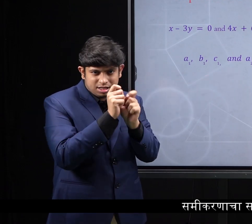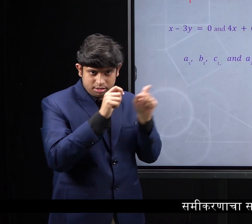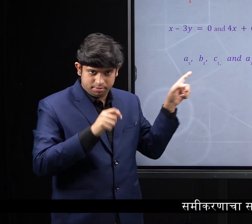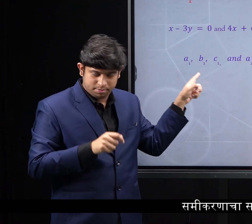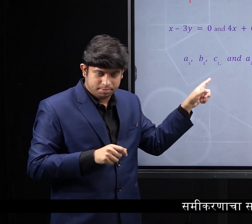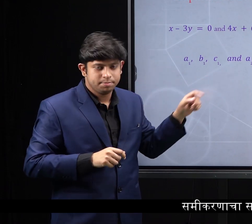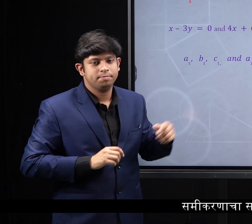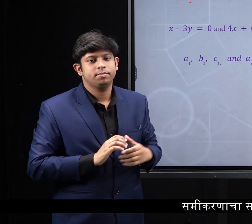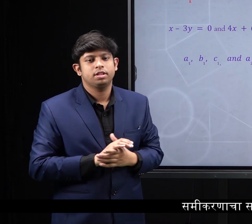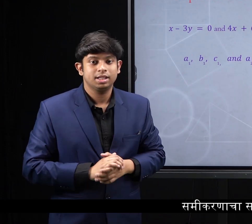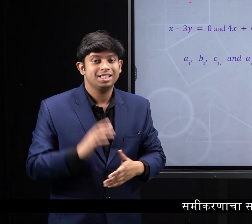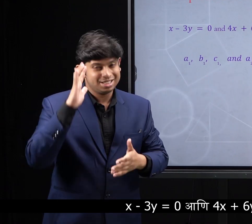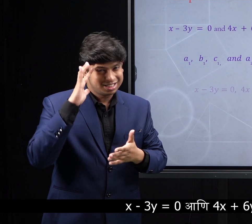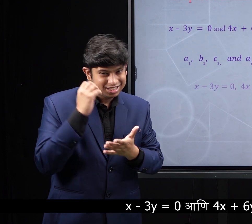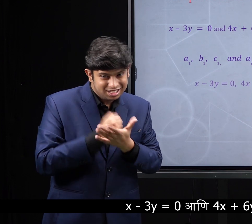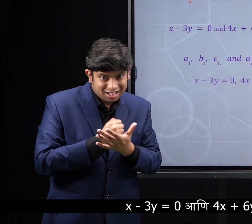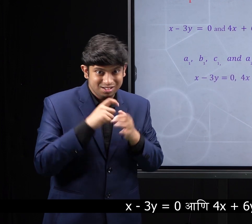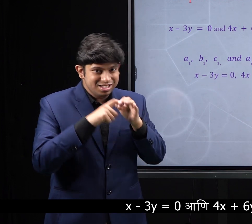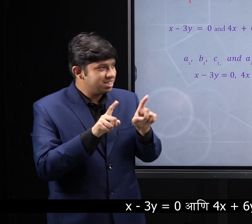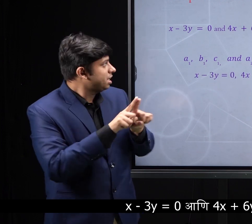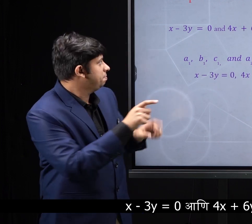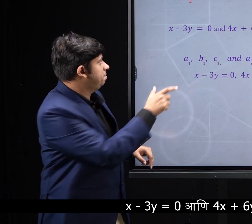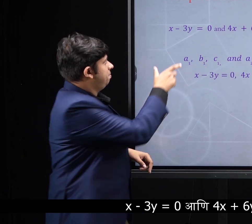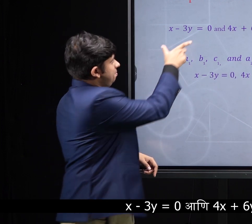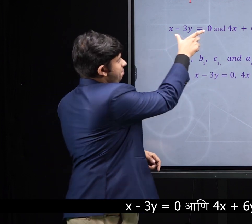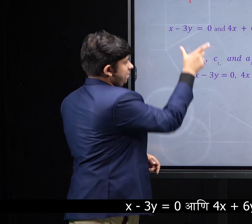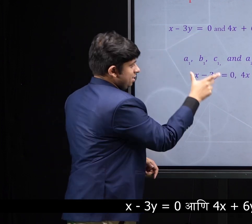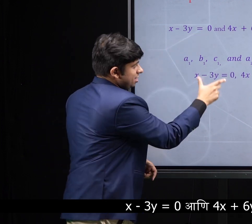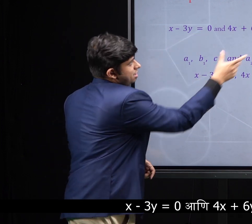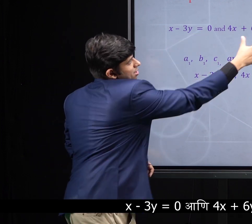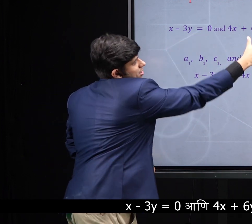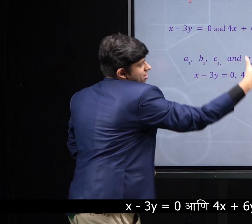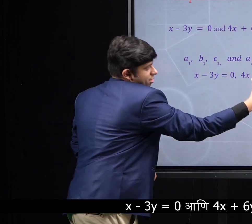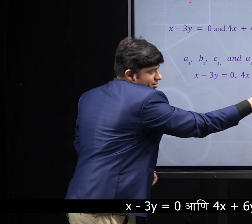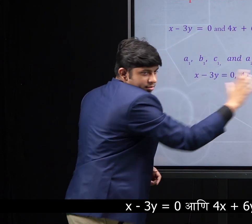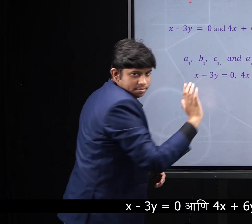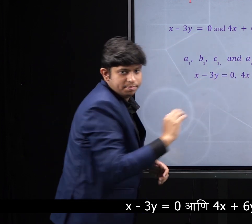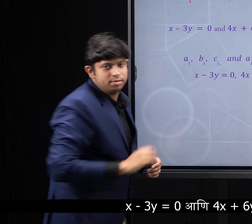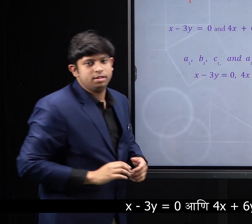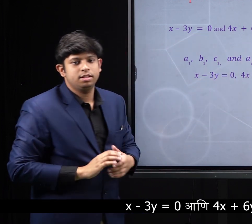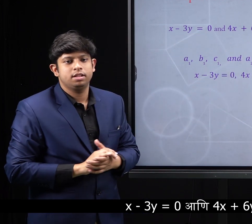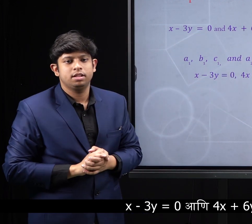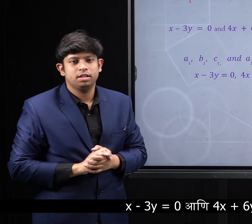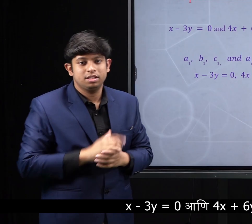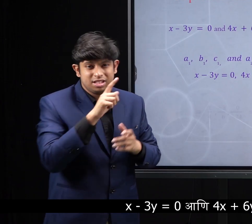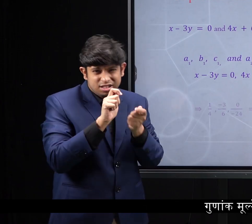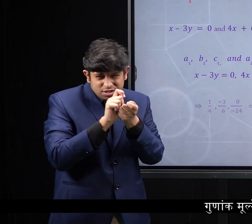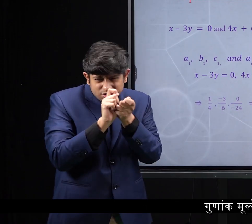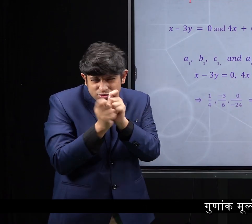दर्शवा. x 3y equals 0 आणि 4x plus 6y 24 equals 0. विचारात